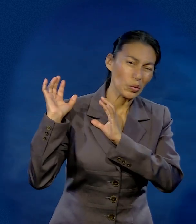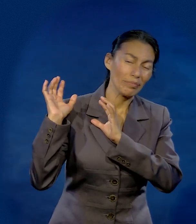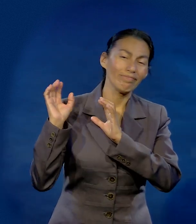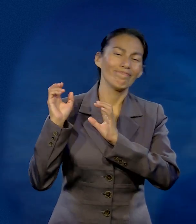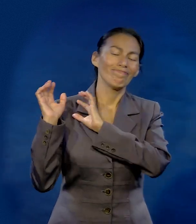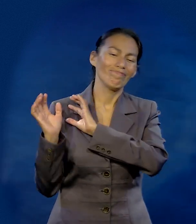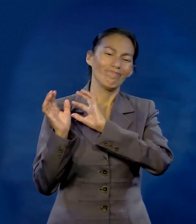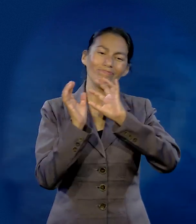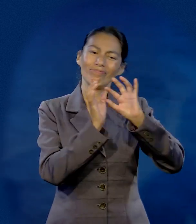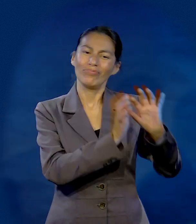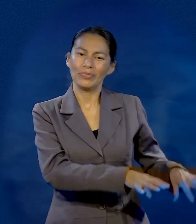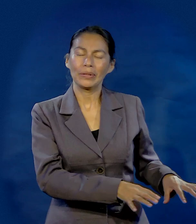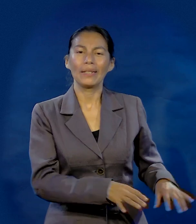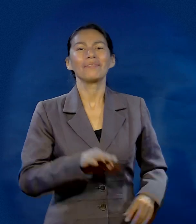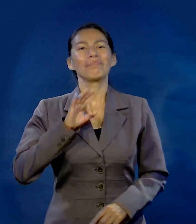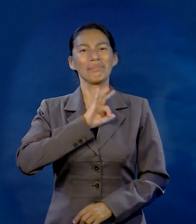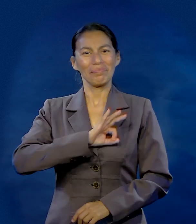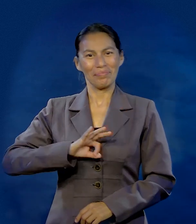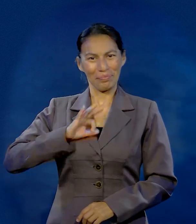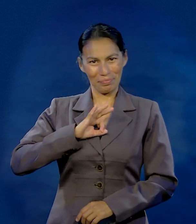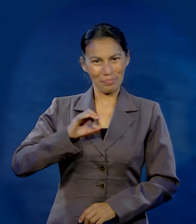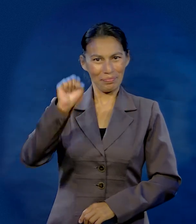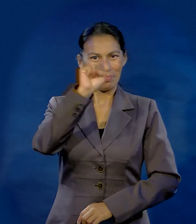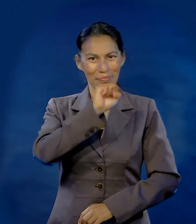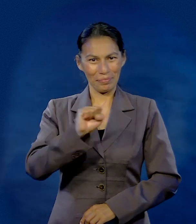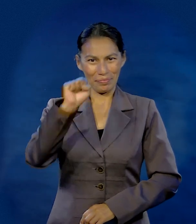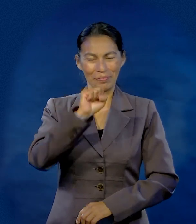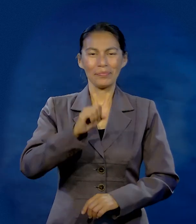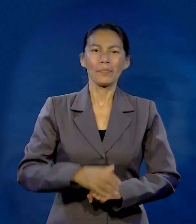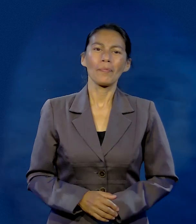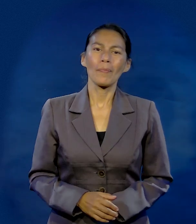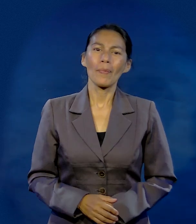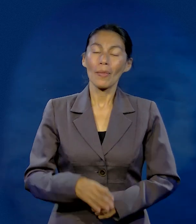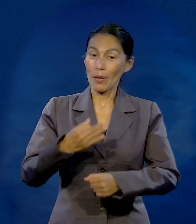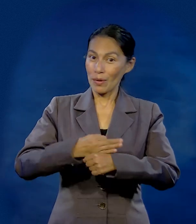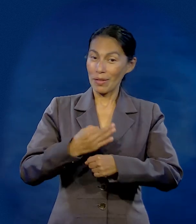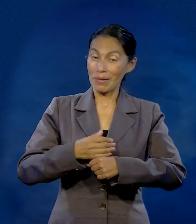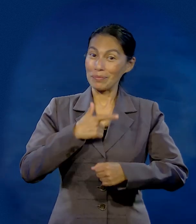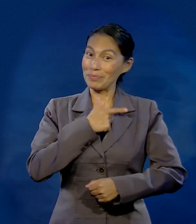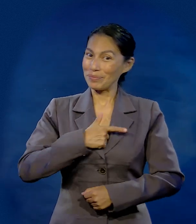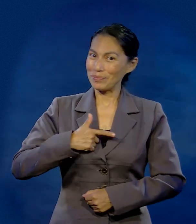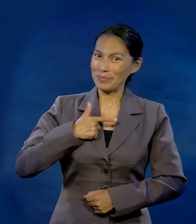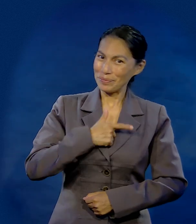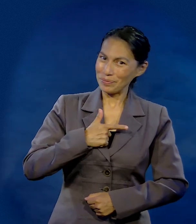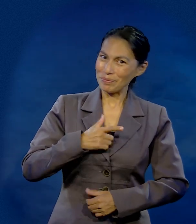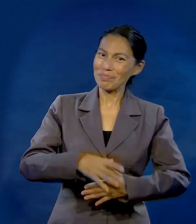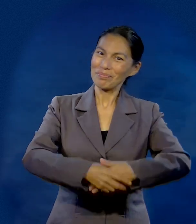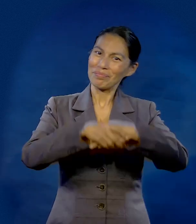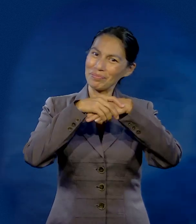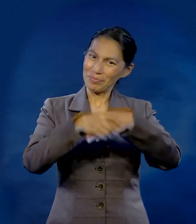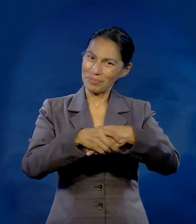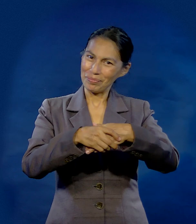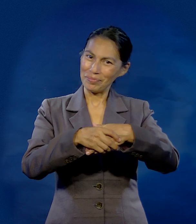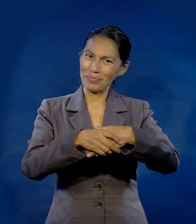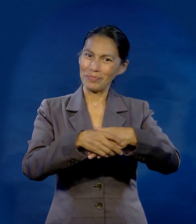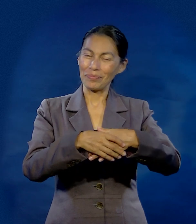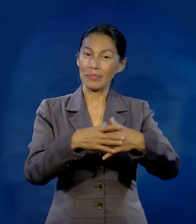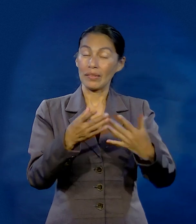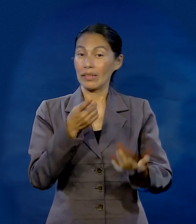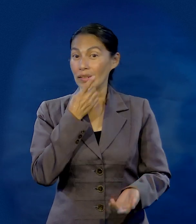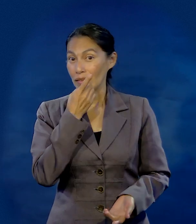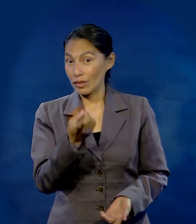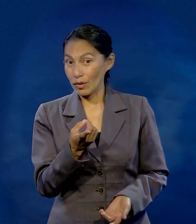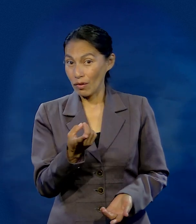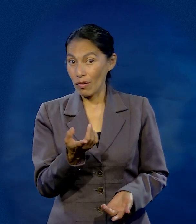muy bien cualquiera sea esa carga eso es lo que significa Feliz sábado y en este Feliz sábado